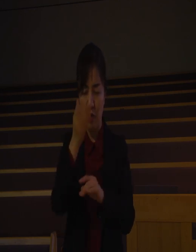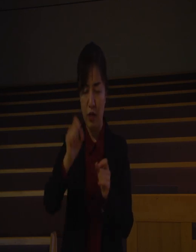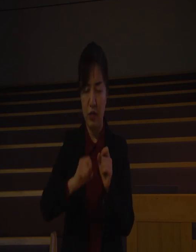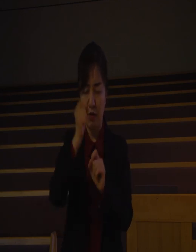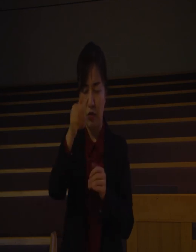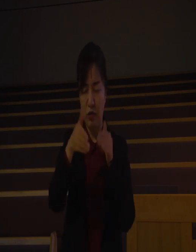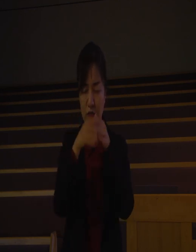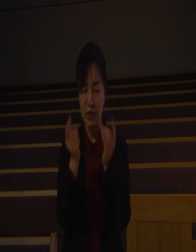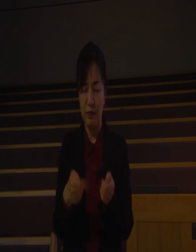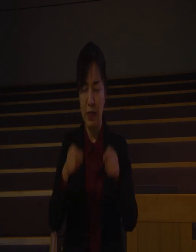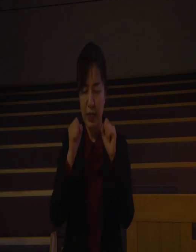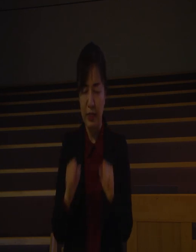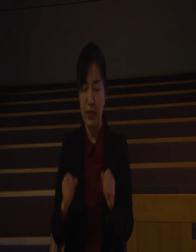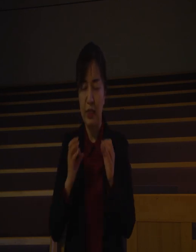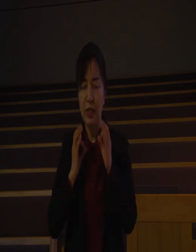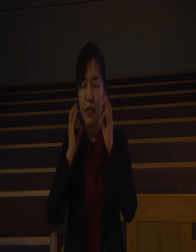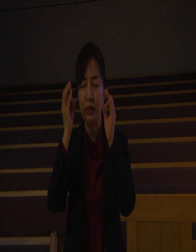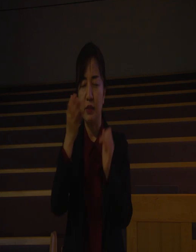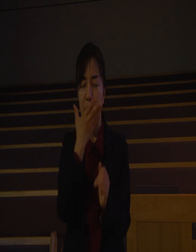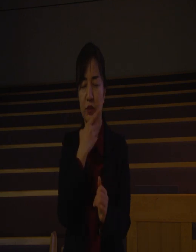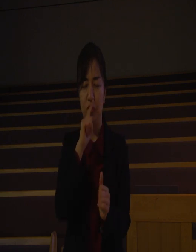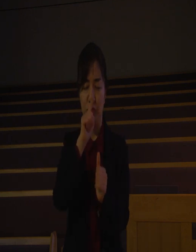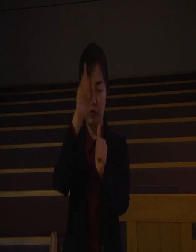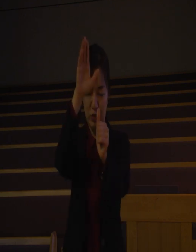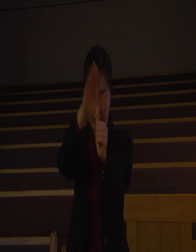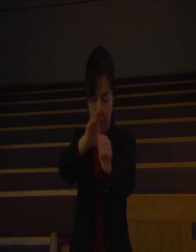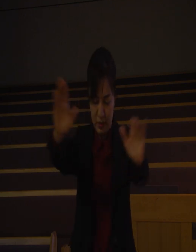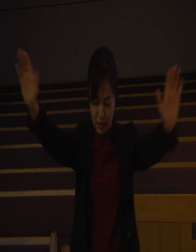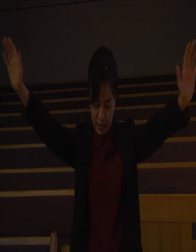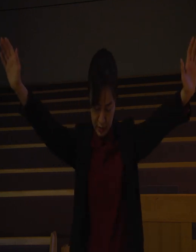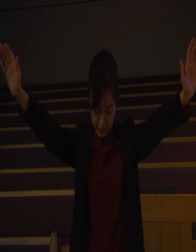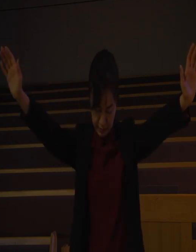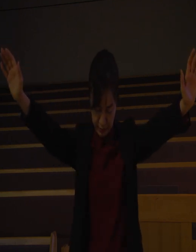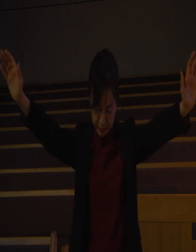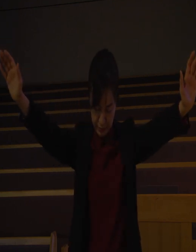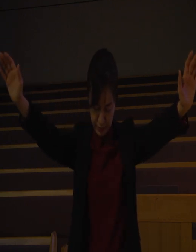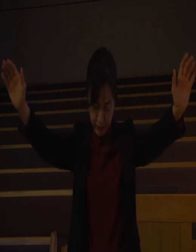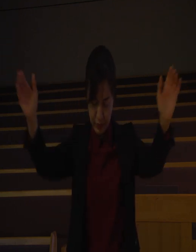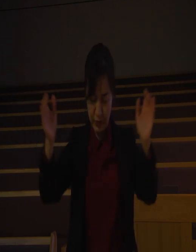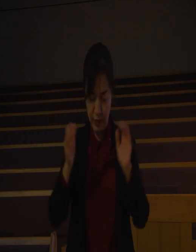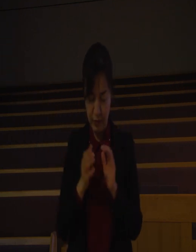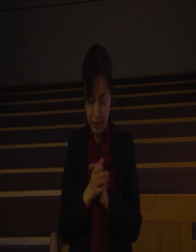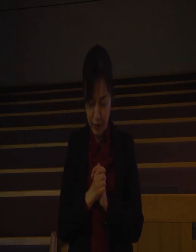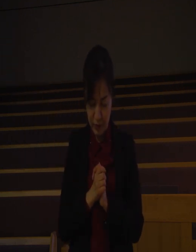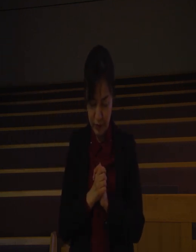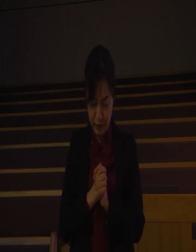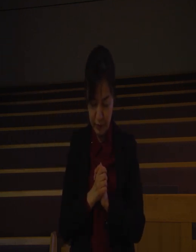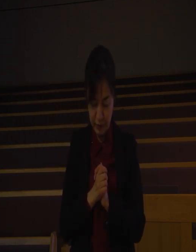영원토록 함께 하시기를 간절히 축원하옵나이다.